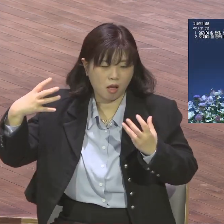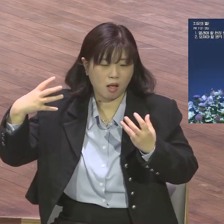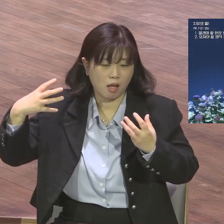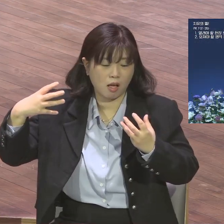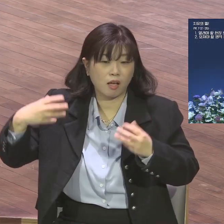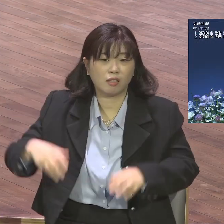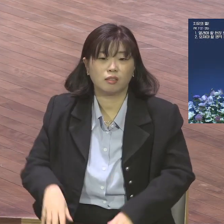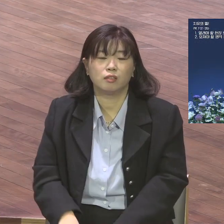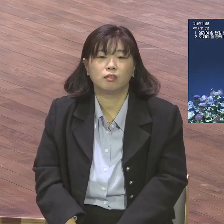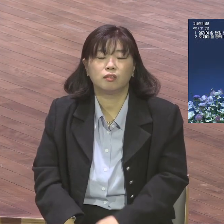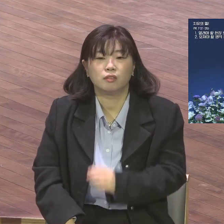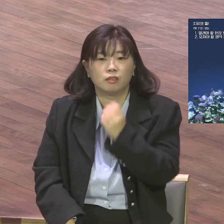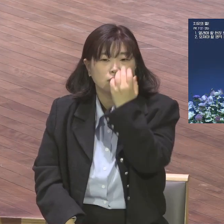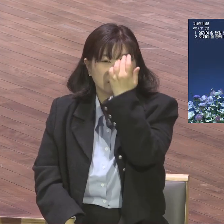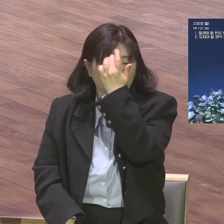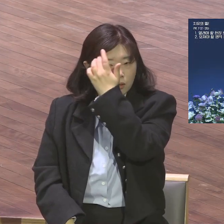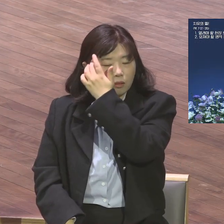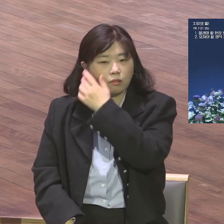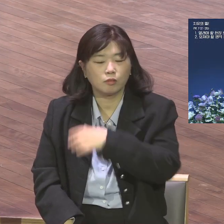예수님께서는 평상시에